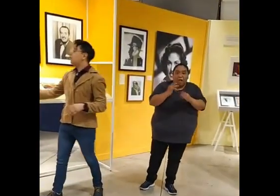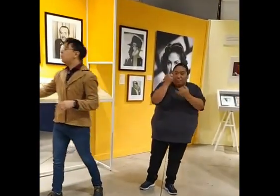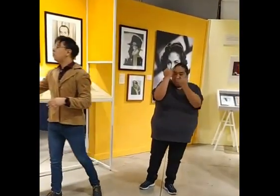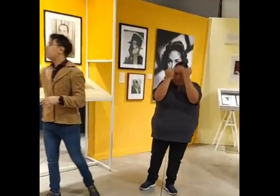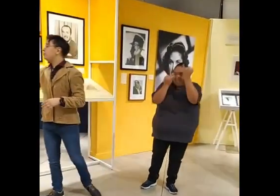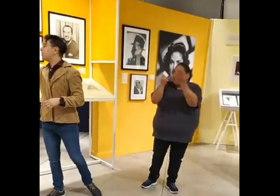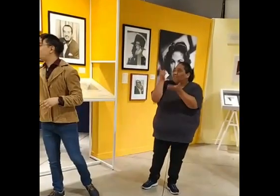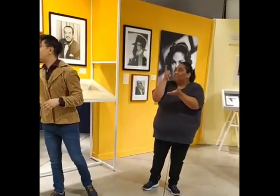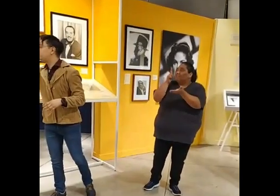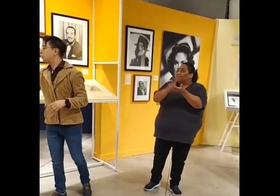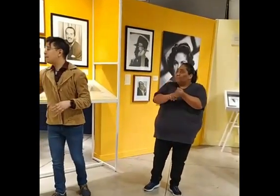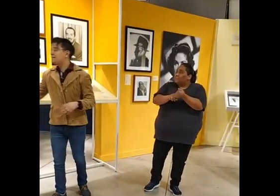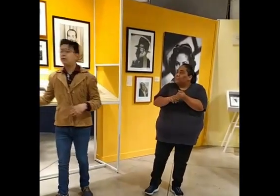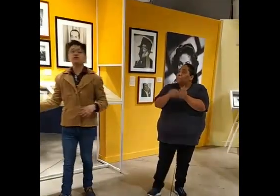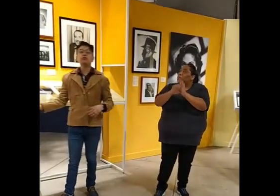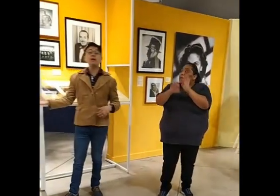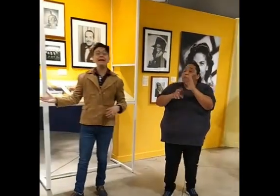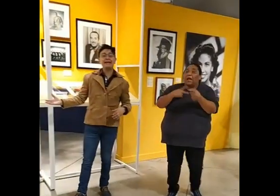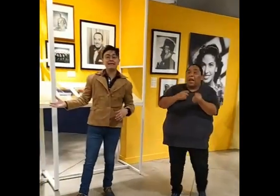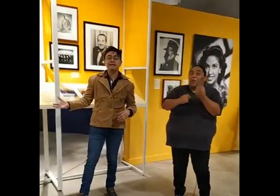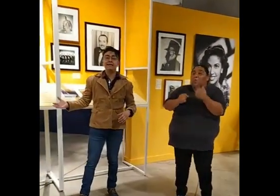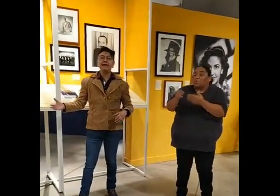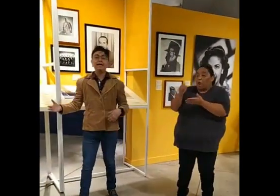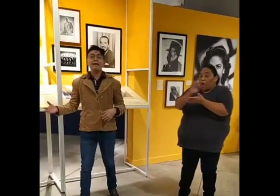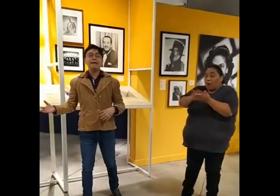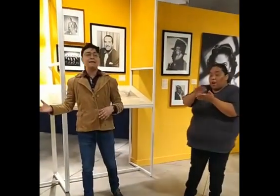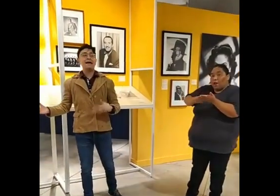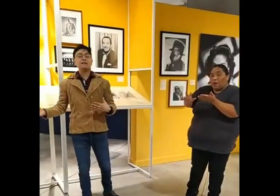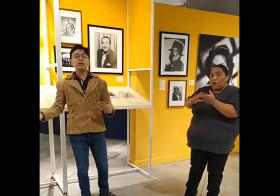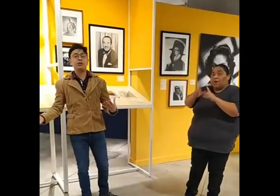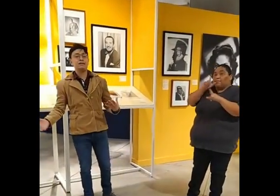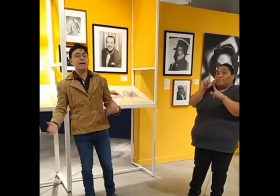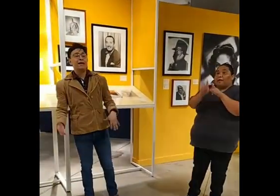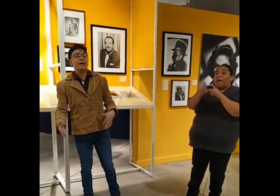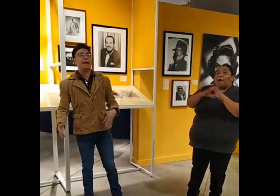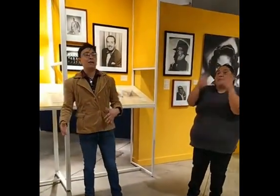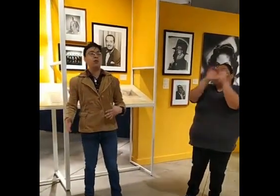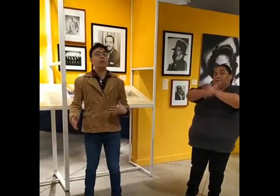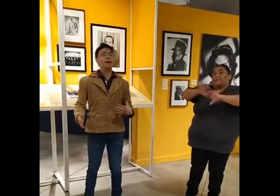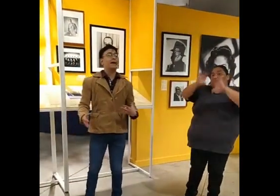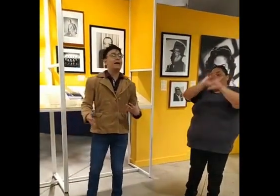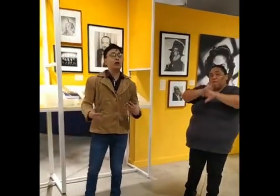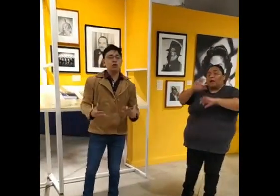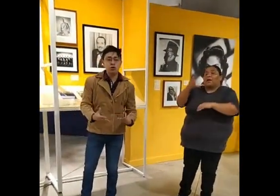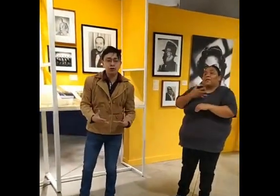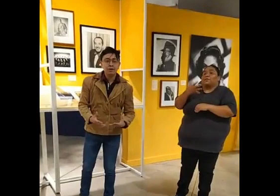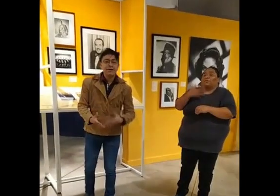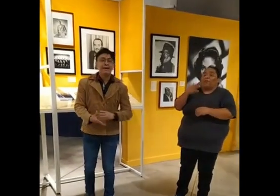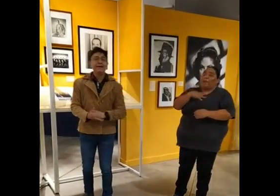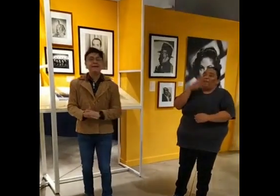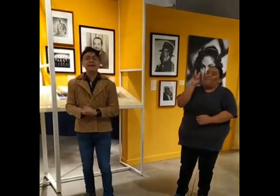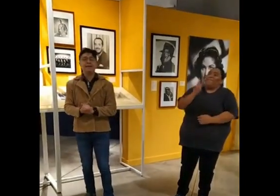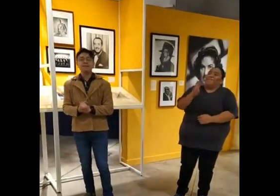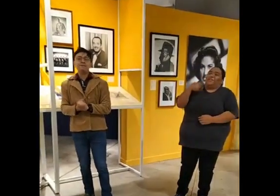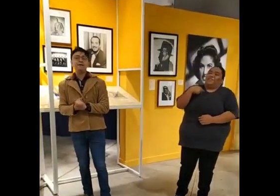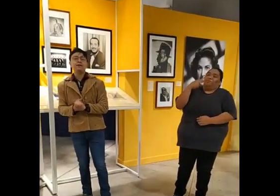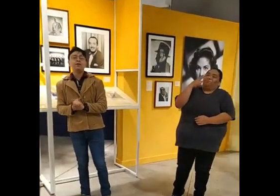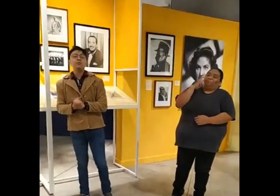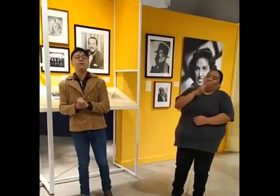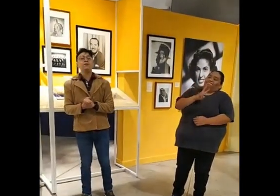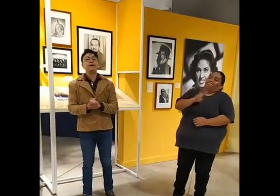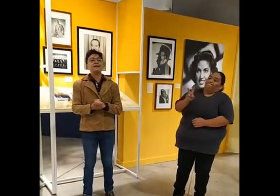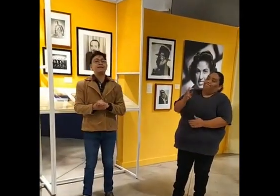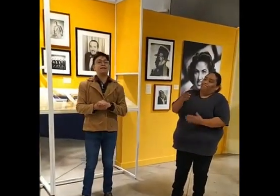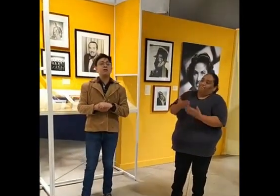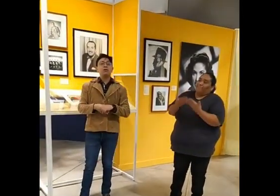parte podemos ver partituras, incluso letras de canciones que tuve el honor de recibir